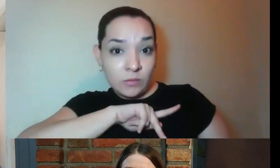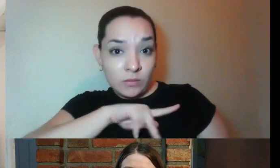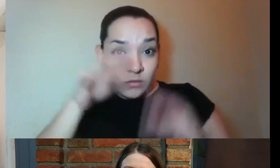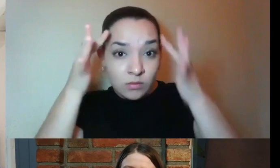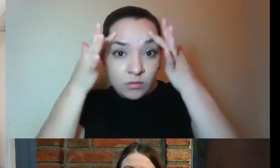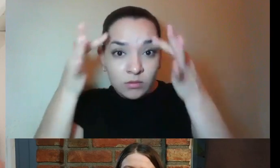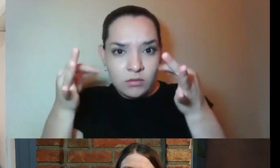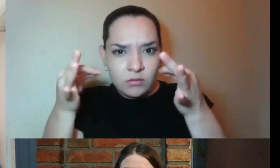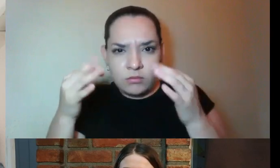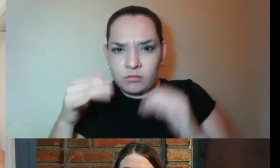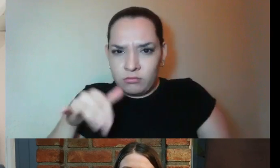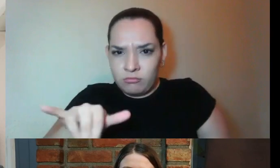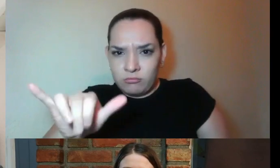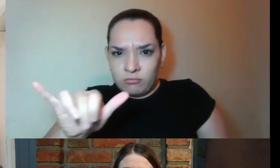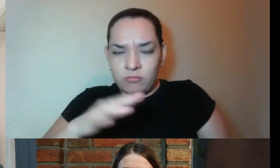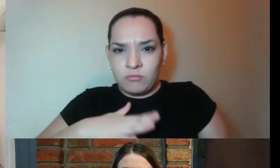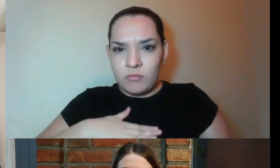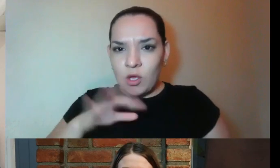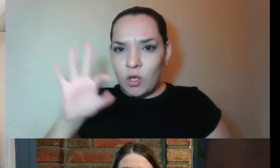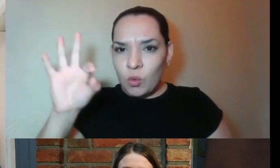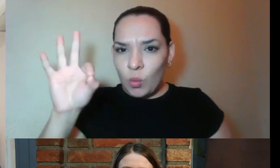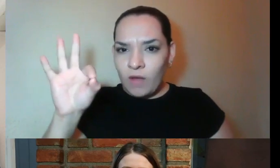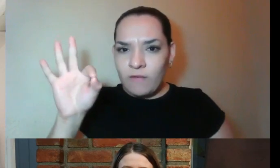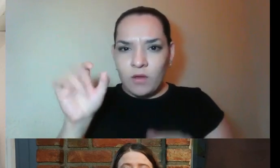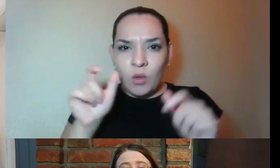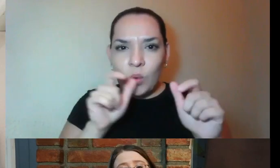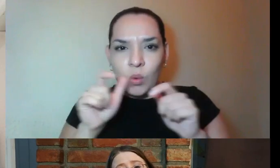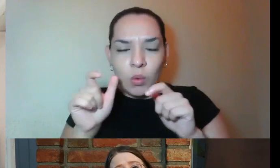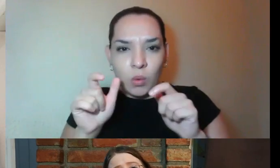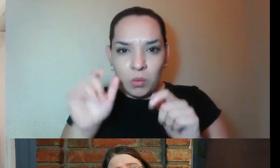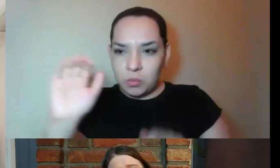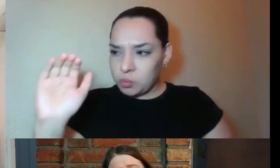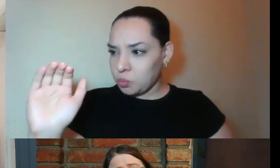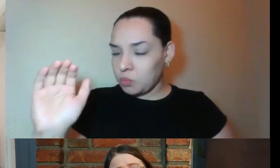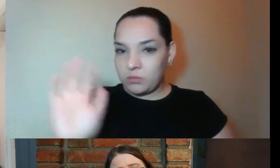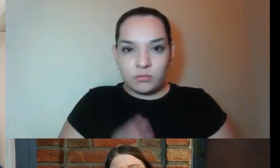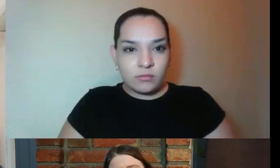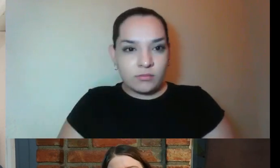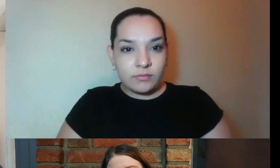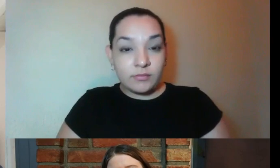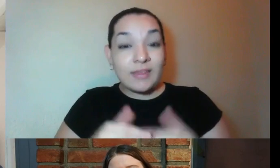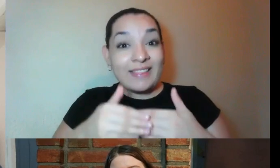mía, aún con 9 años, siendo chiquito.